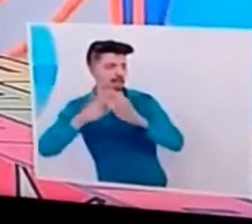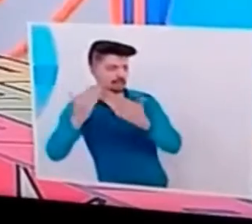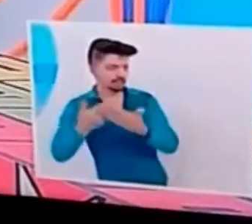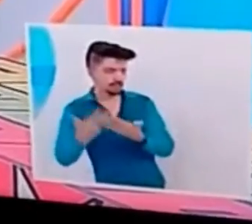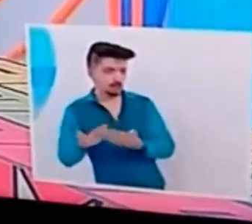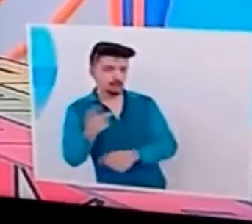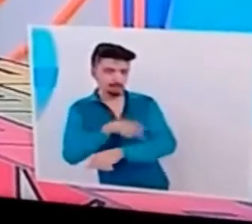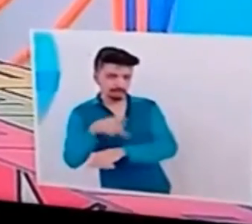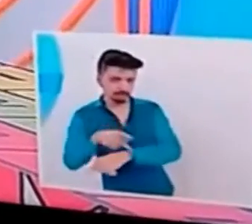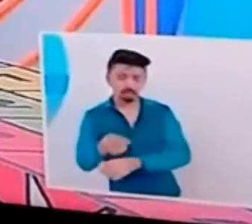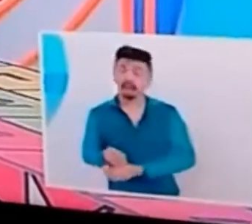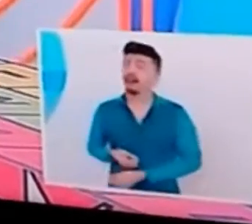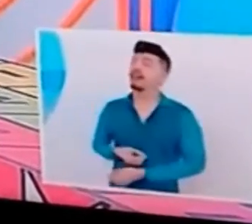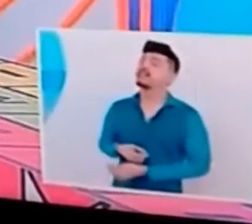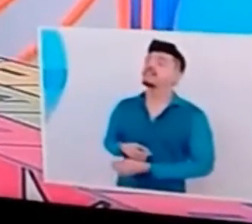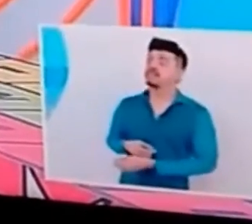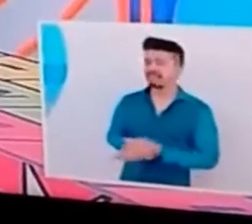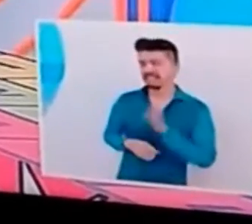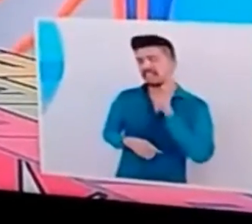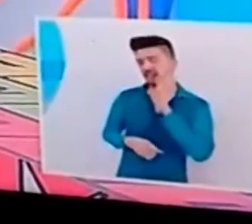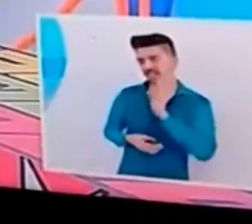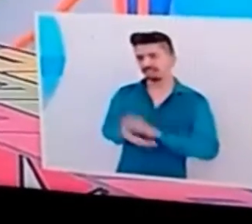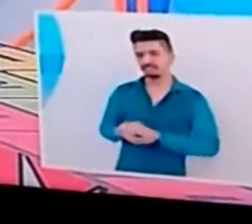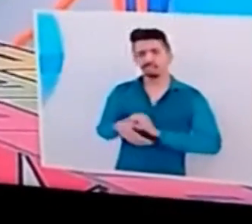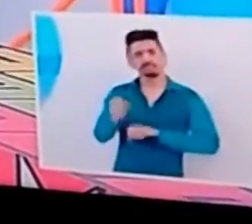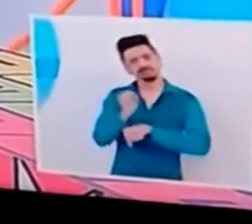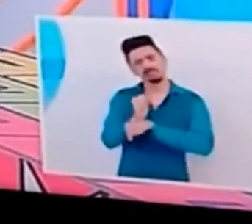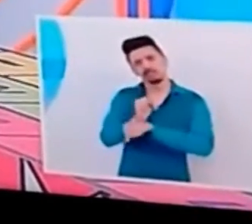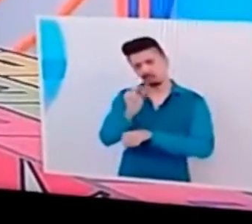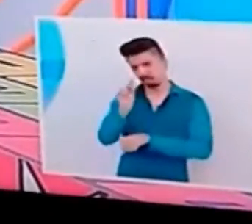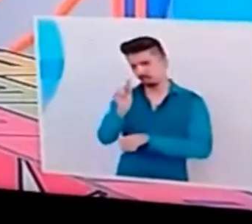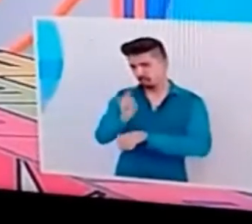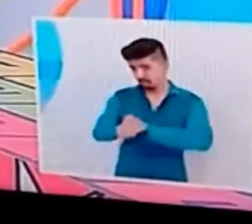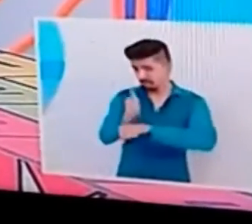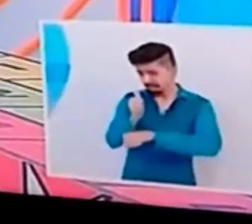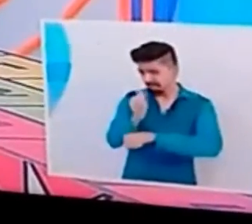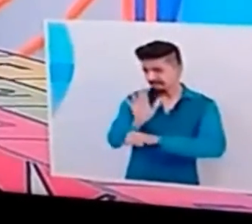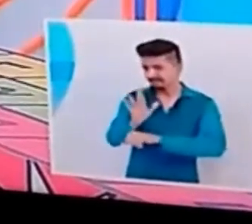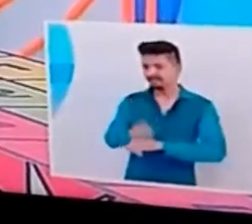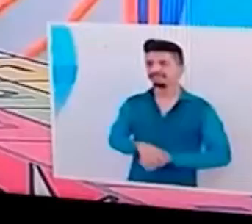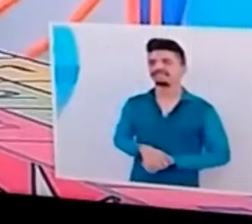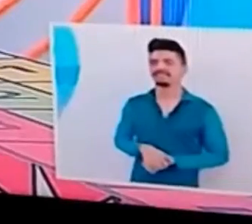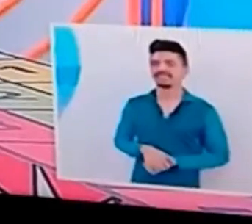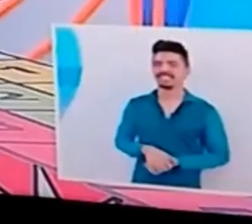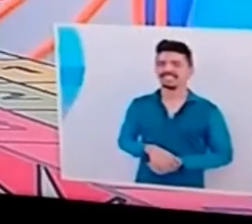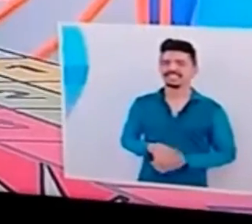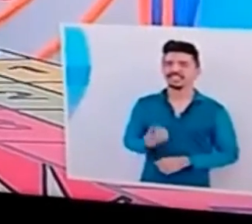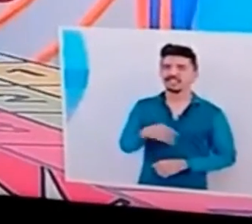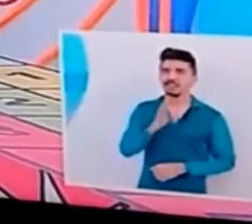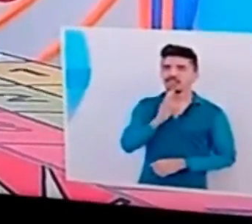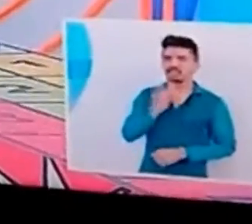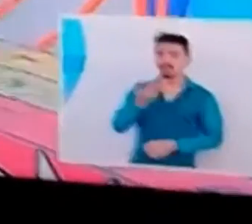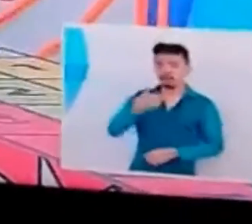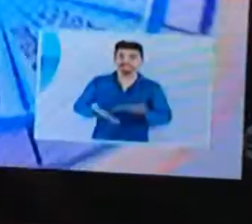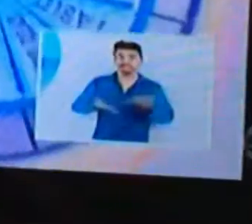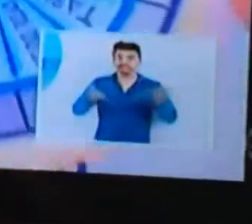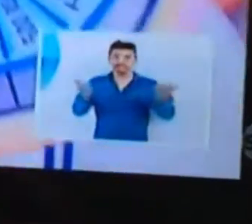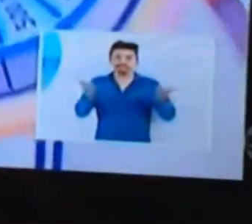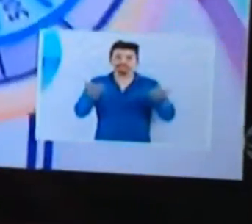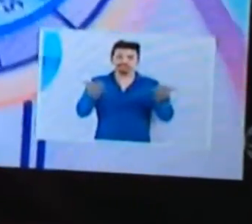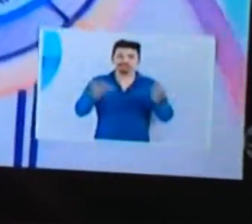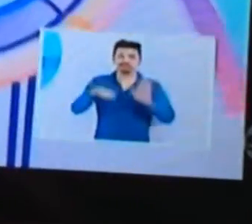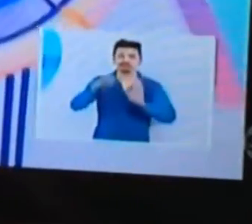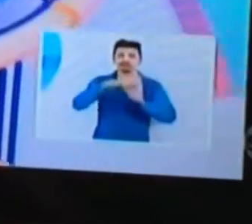Ah, que bacana. Então, espera só um tempo da gente brincar. Então, espera só um pouquinho que eu vou conhecer mais alguém que vai brincar com a gente.